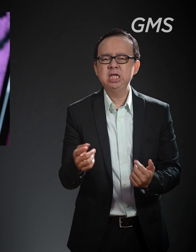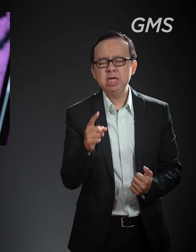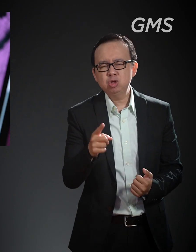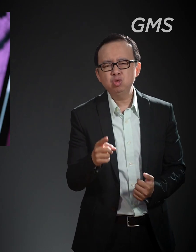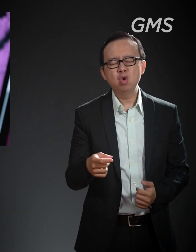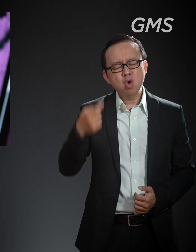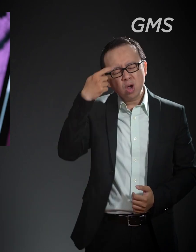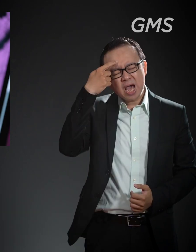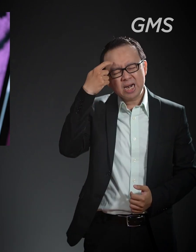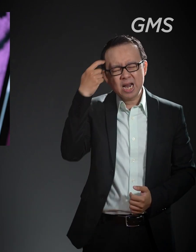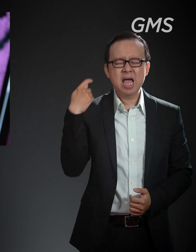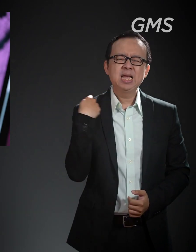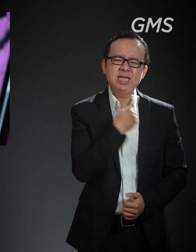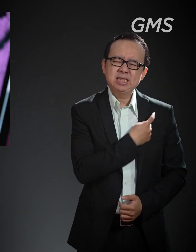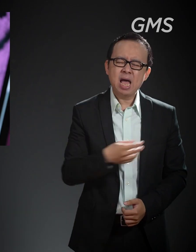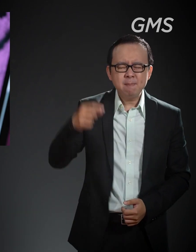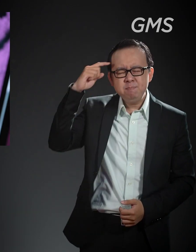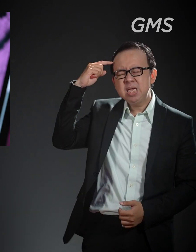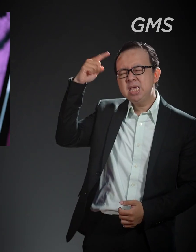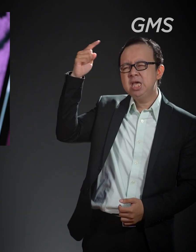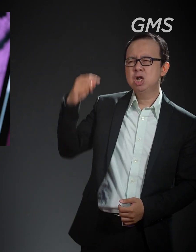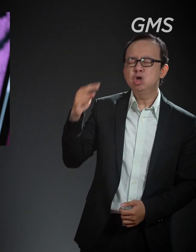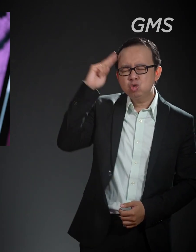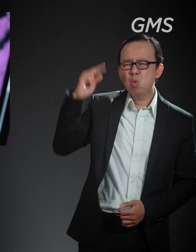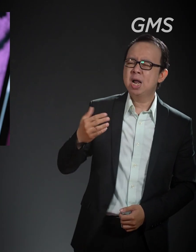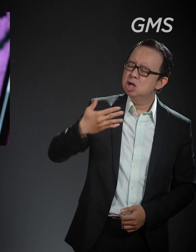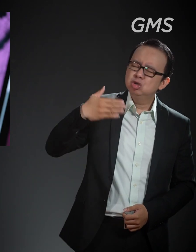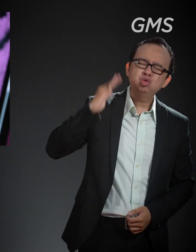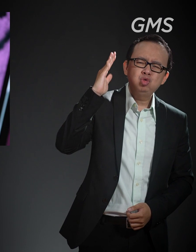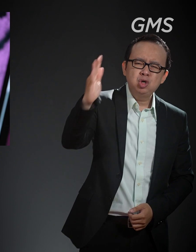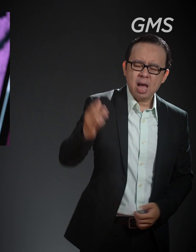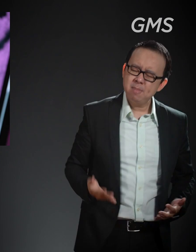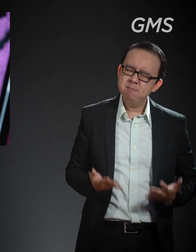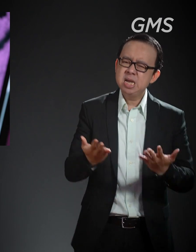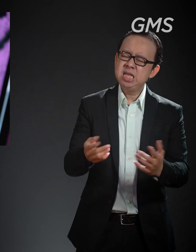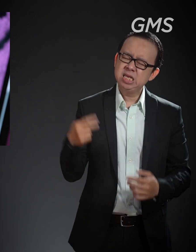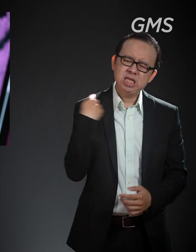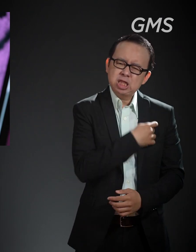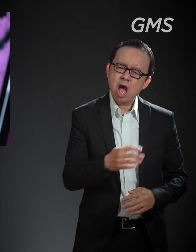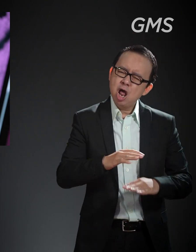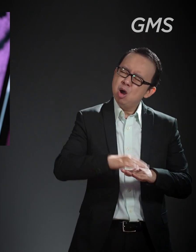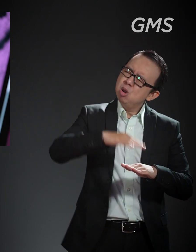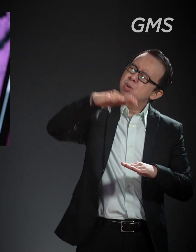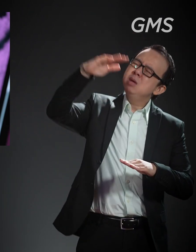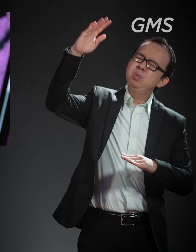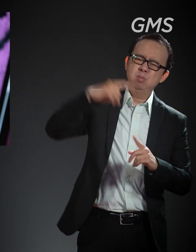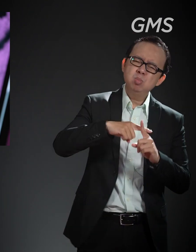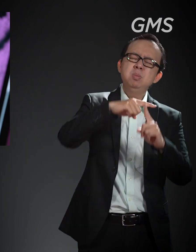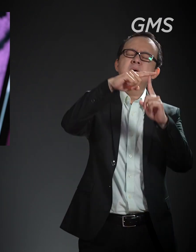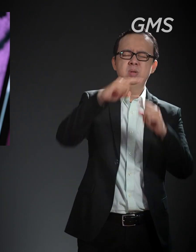Tuhan beri dalam hidup kita sudah berlebih-lebih. Dan kita tidak layak menerimanya. Sebagai rasa cukup